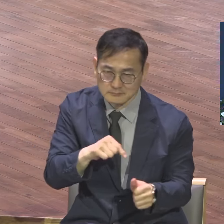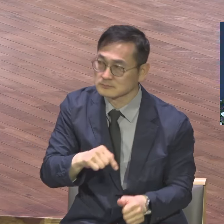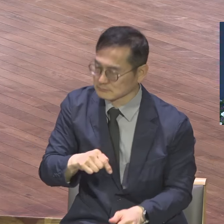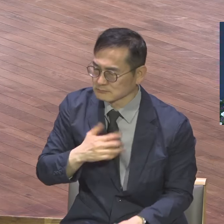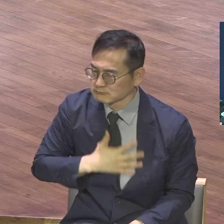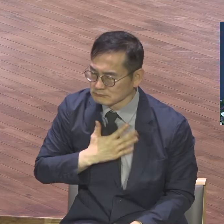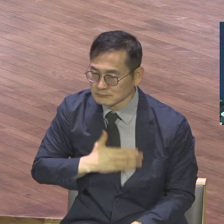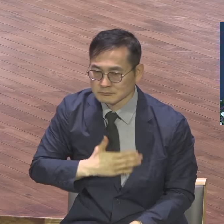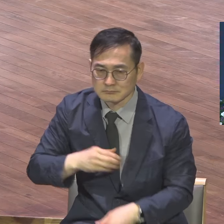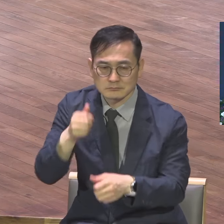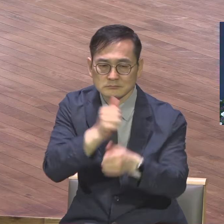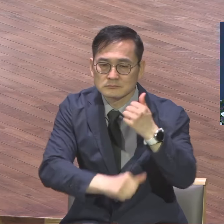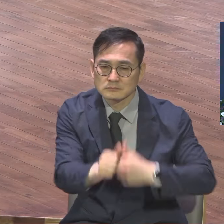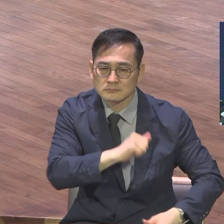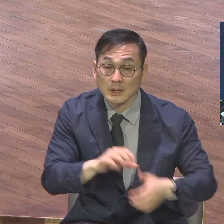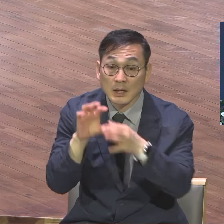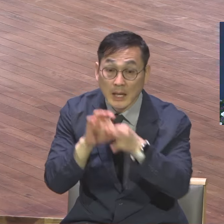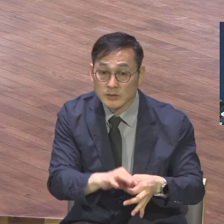자자손손